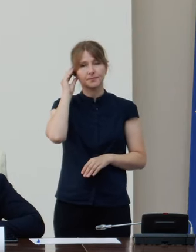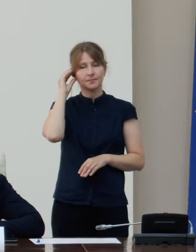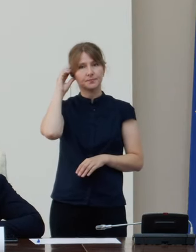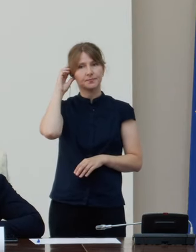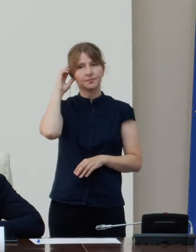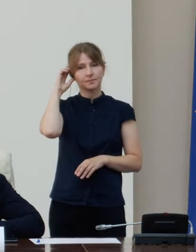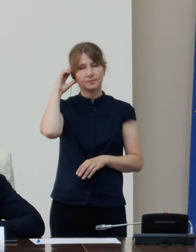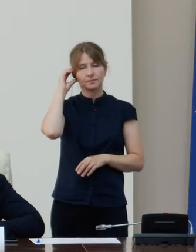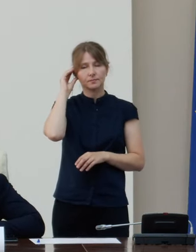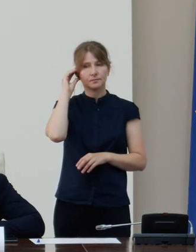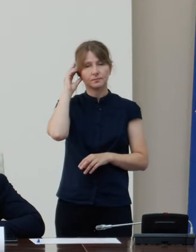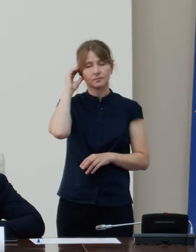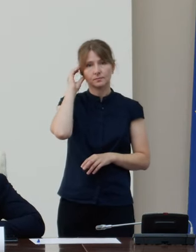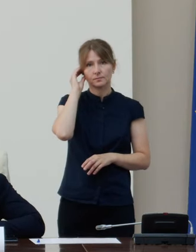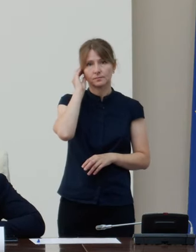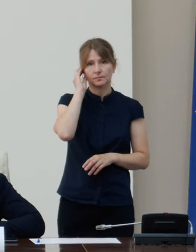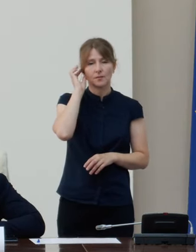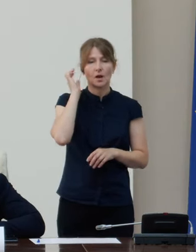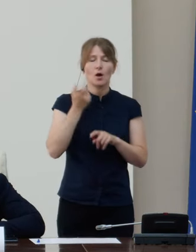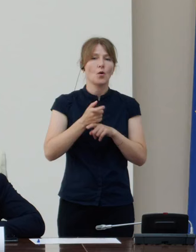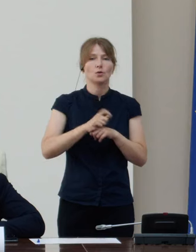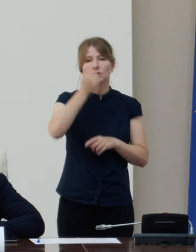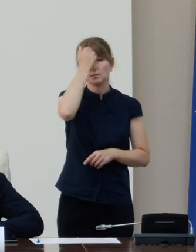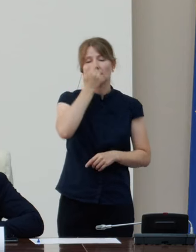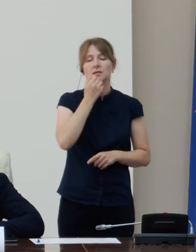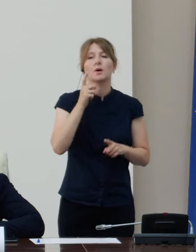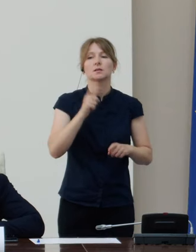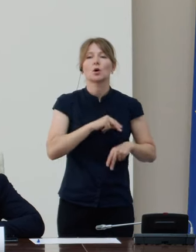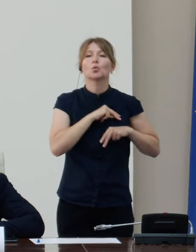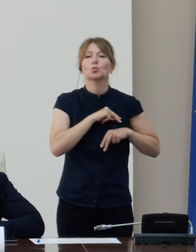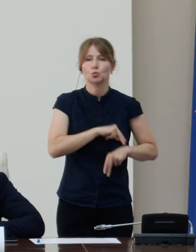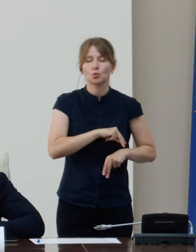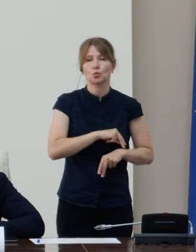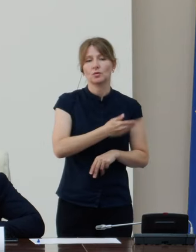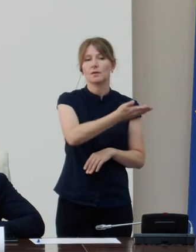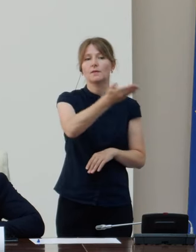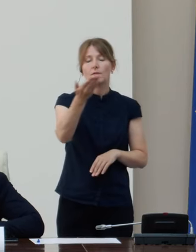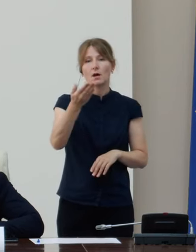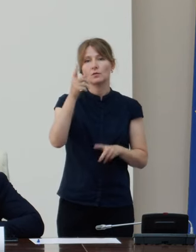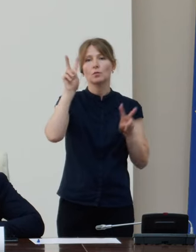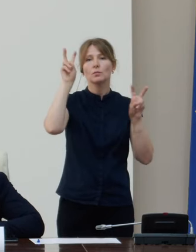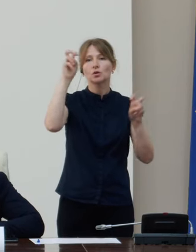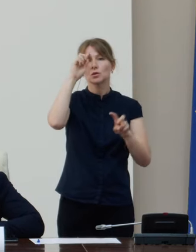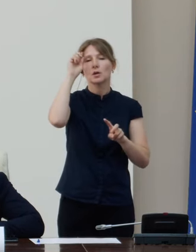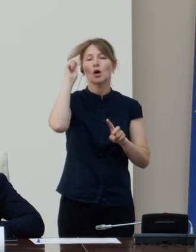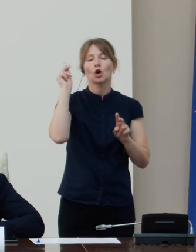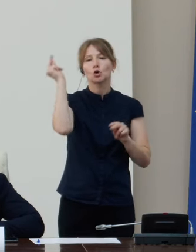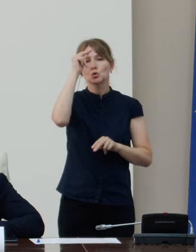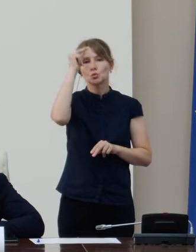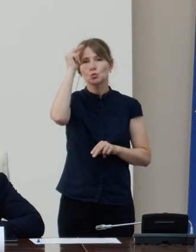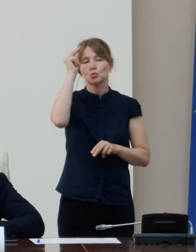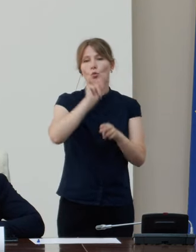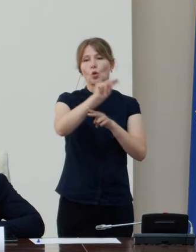Maha, într-adevăr, deci, efortul nostru în cadrul acestui laborator de învățare este